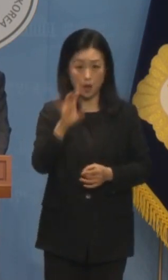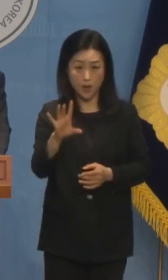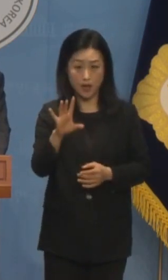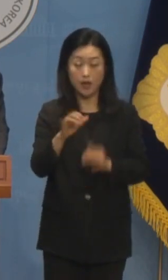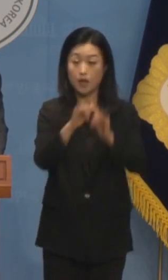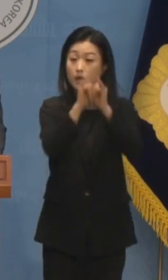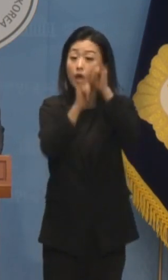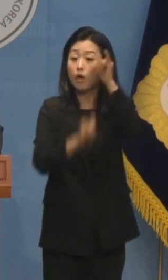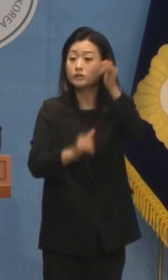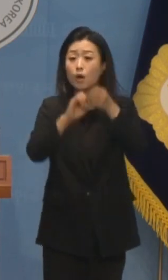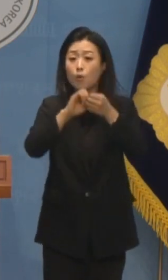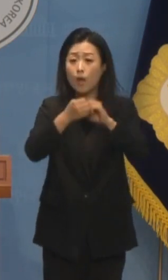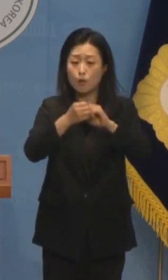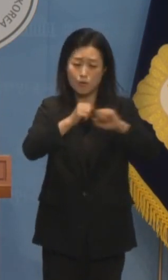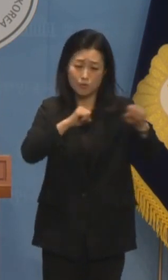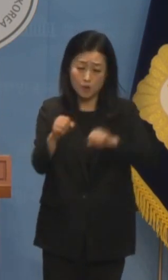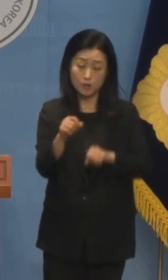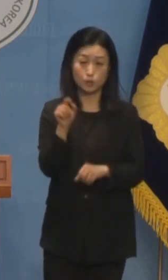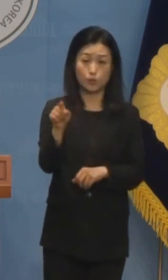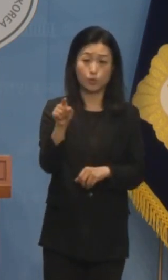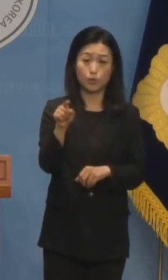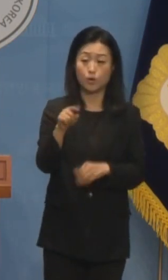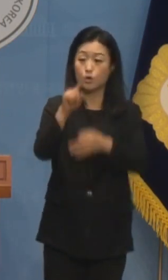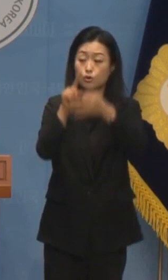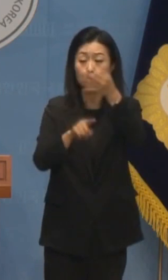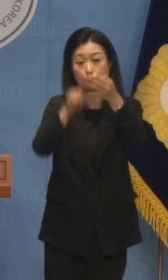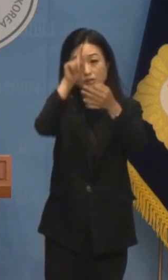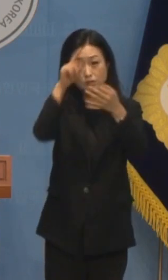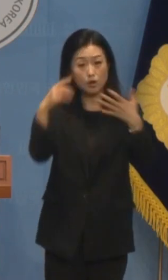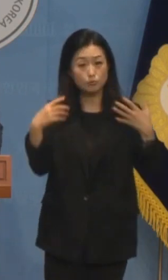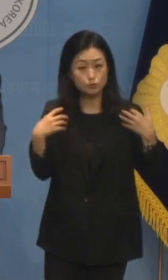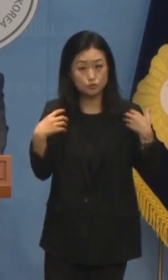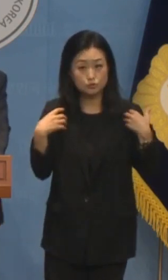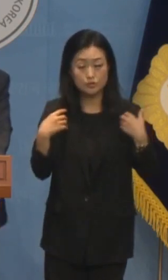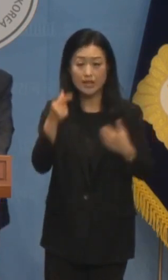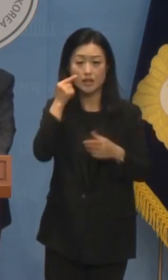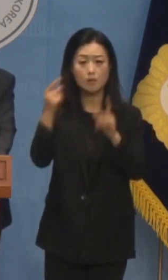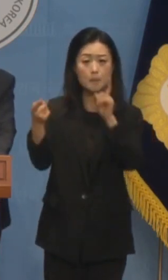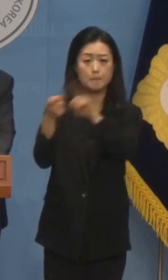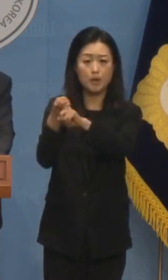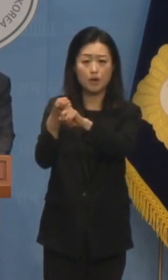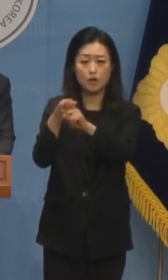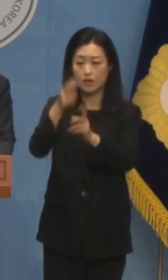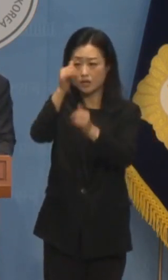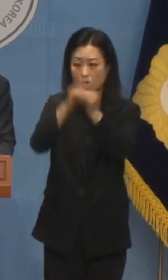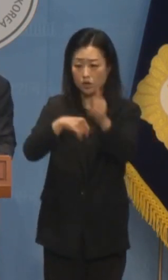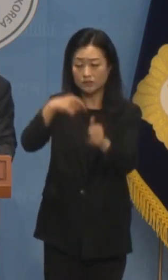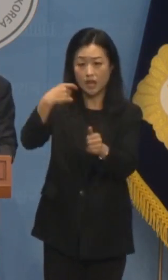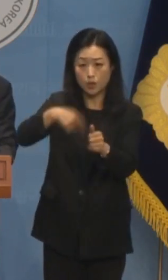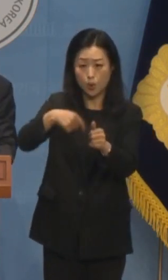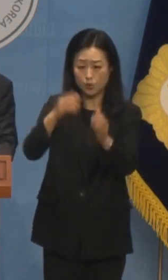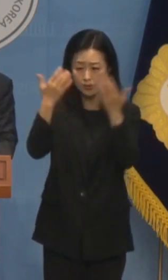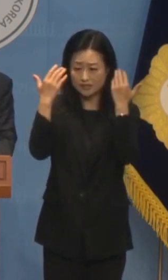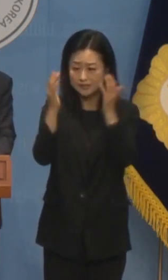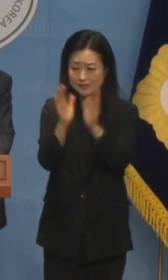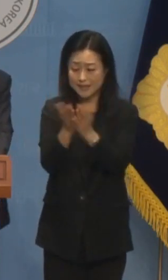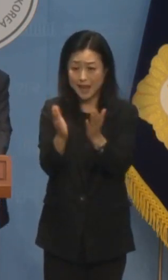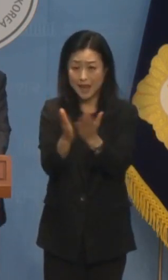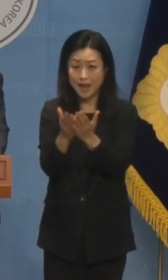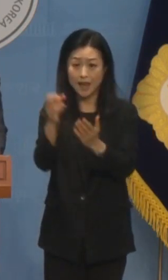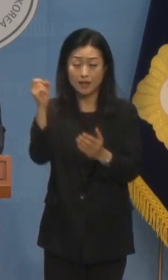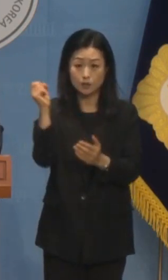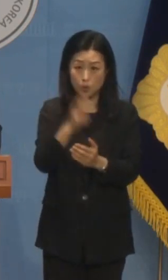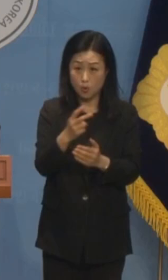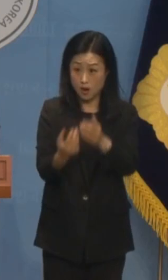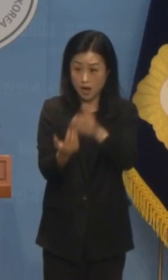역사 왜곡을 자행하는 윤석열 정권의 친일 역사교과서 시즌2를